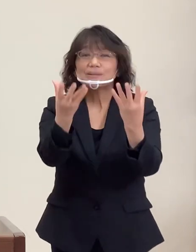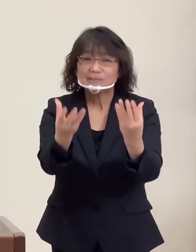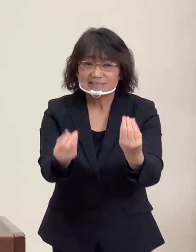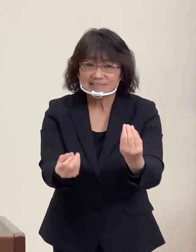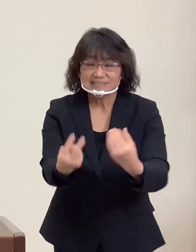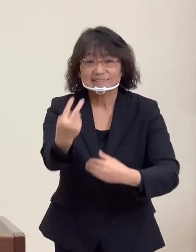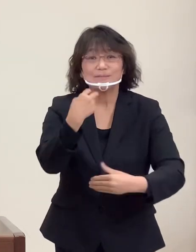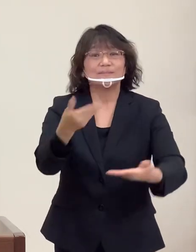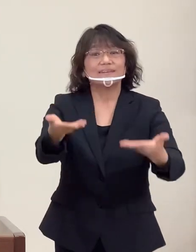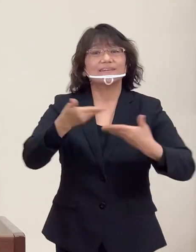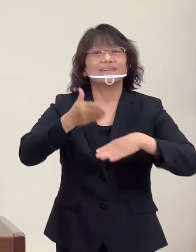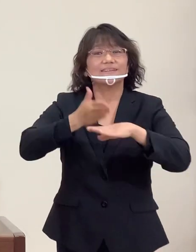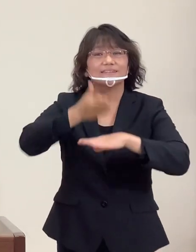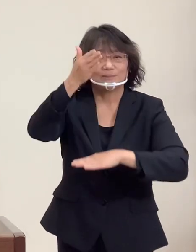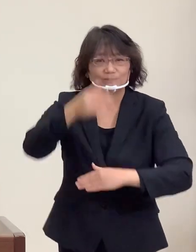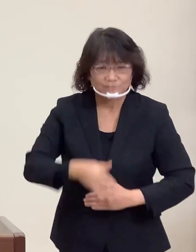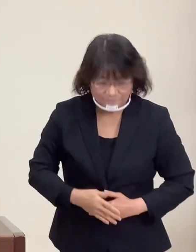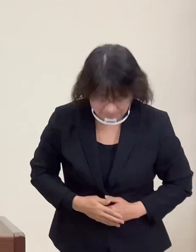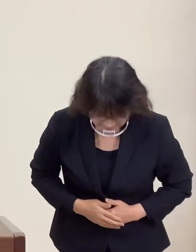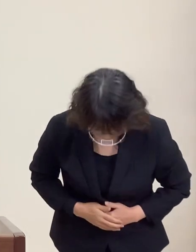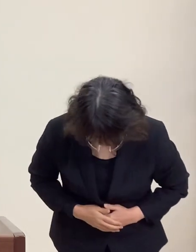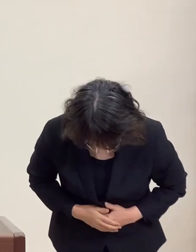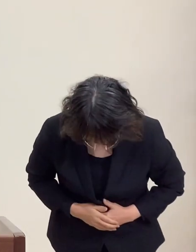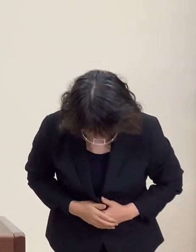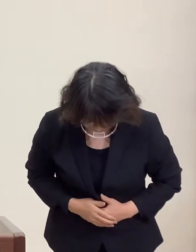ご静聴ありがとうございました